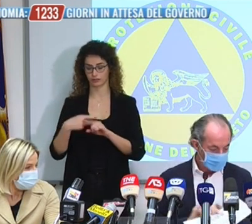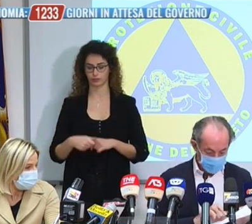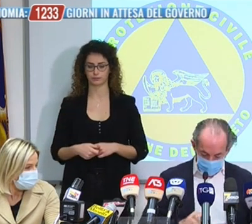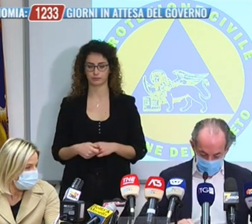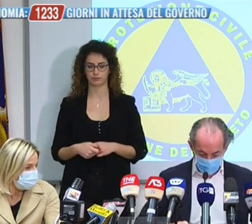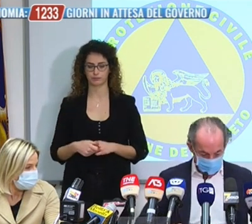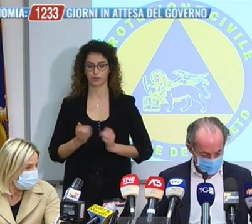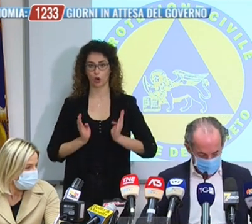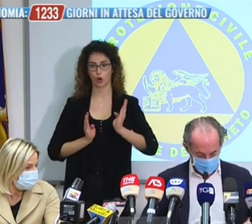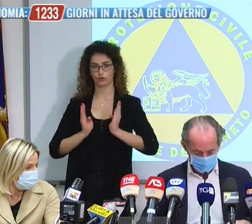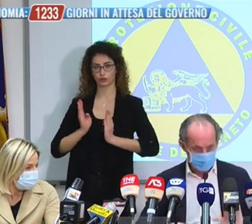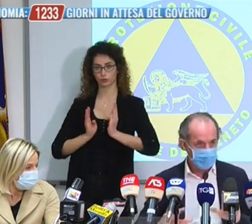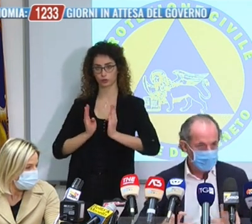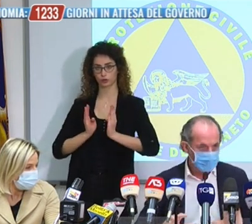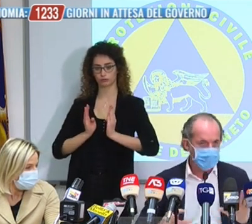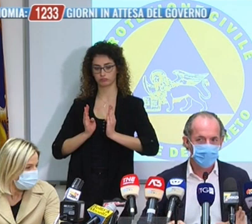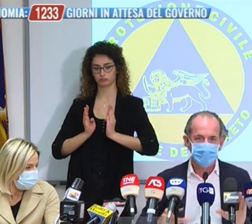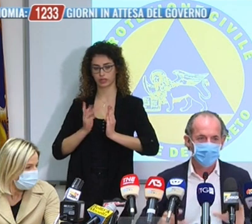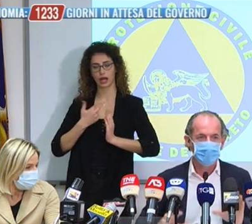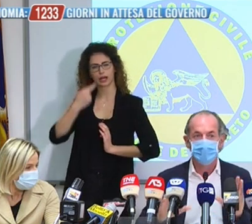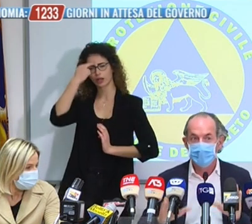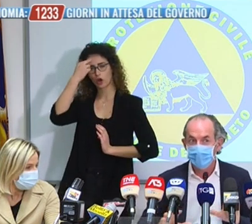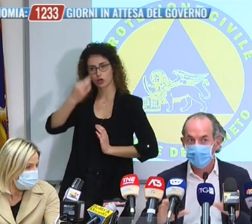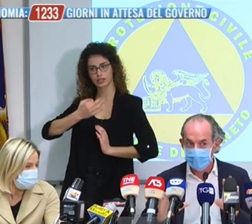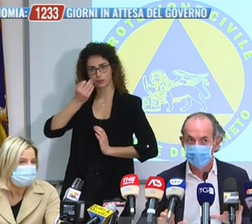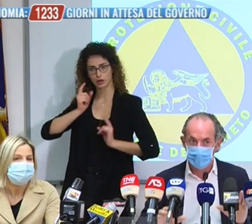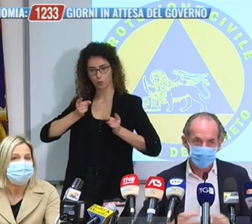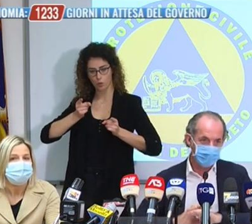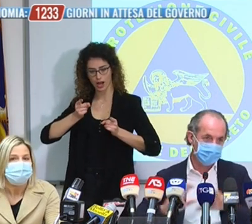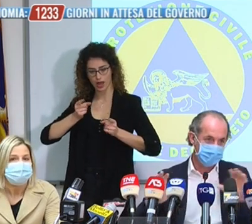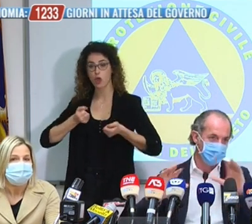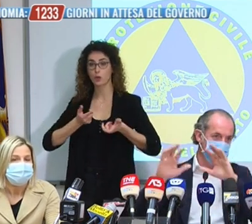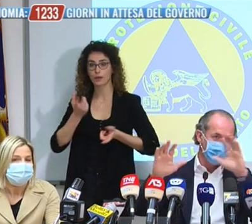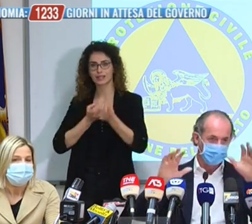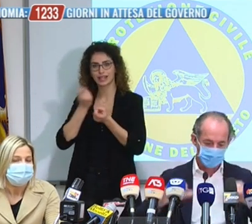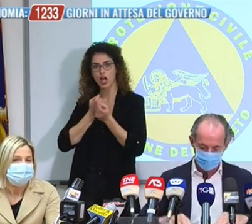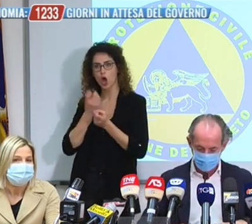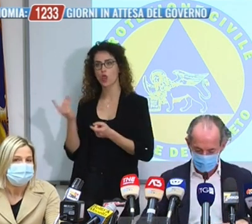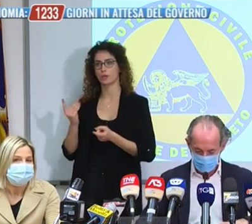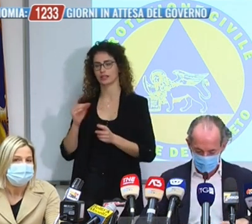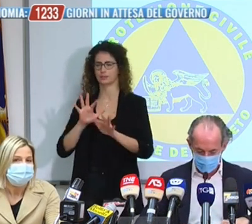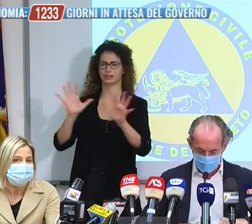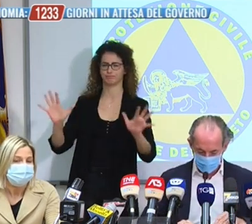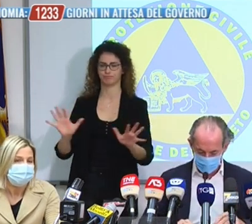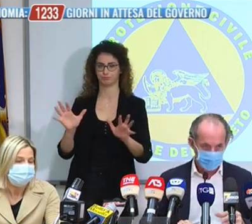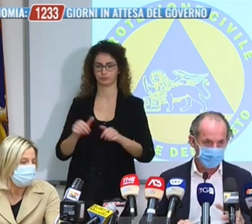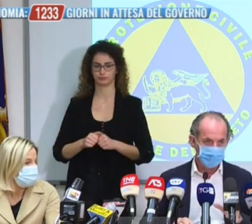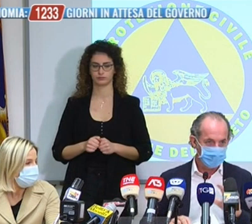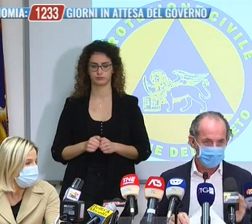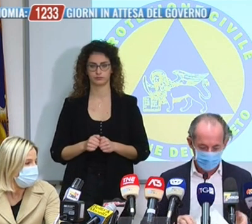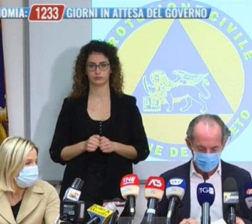che rapportati, vi ricordo sempre che stiamo parlando di un dato di domenica, che sono sempre dati così,